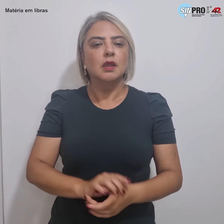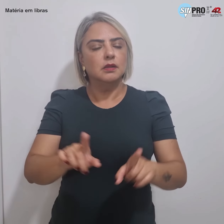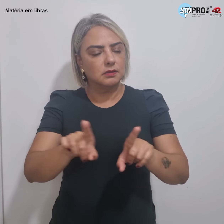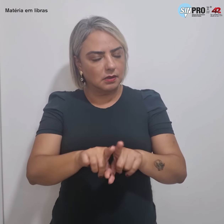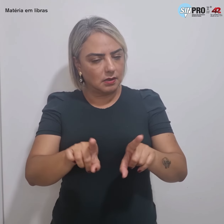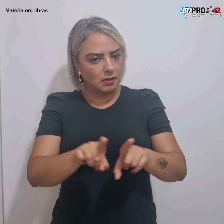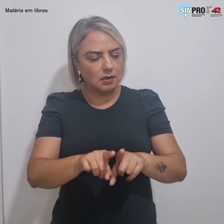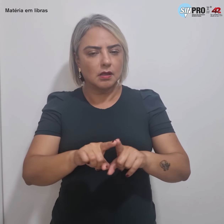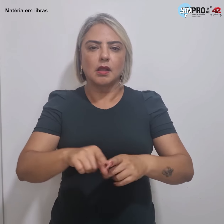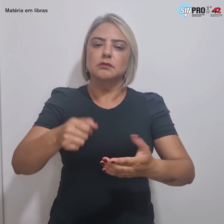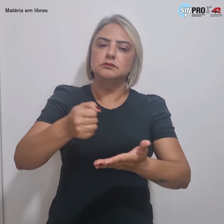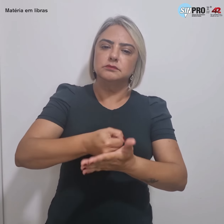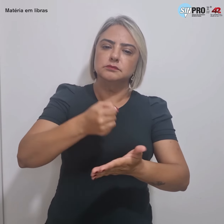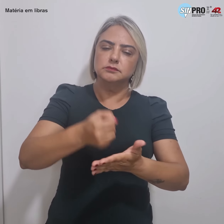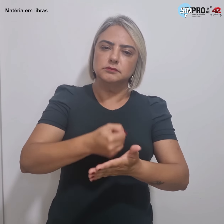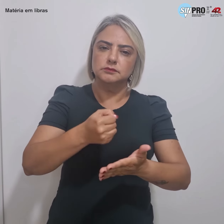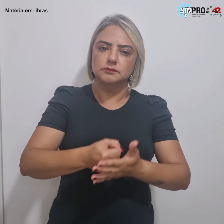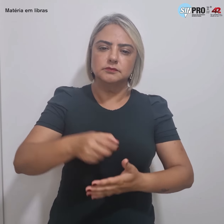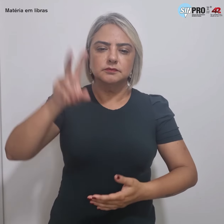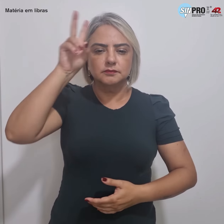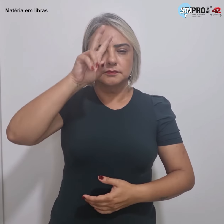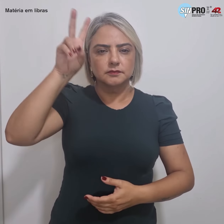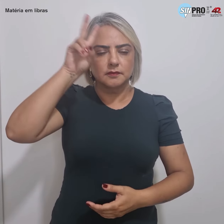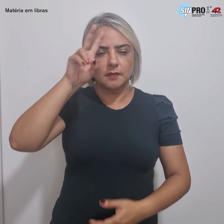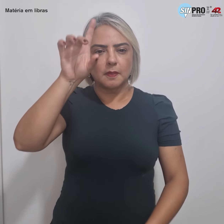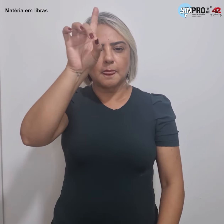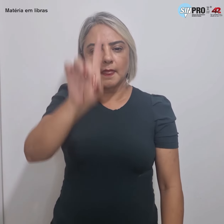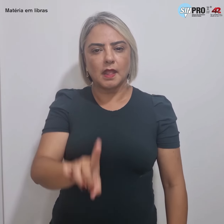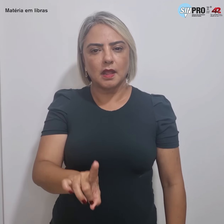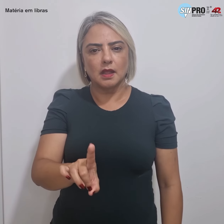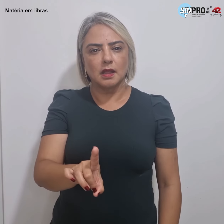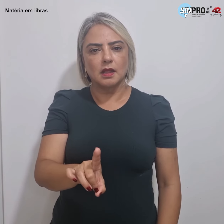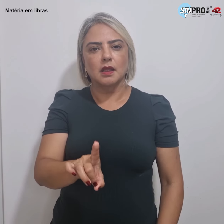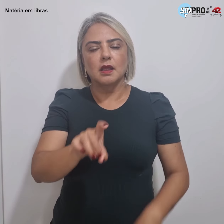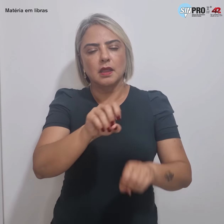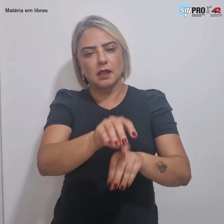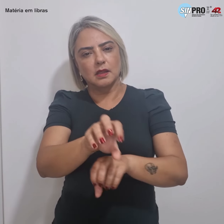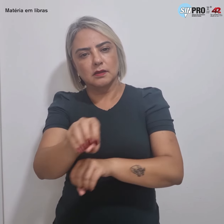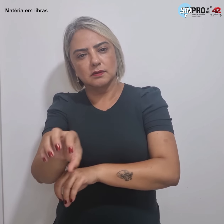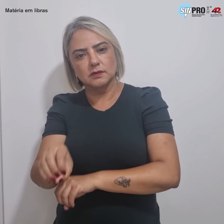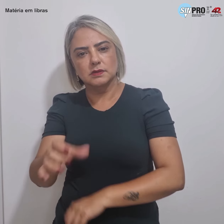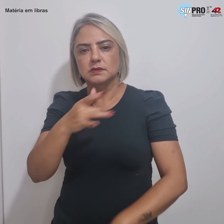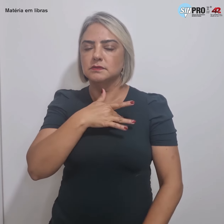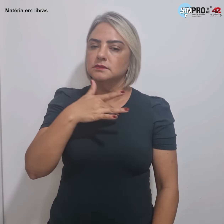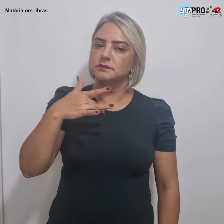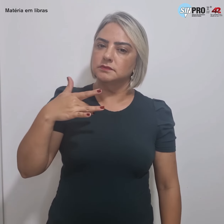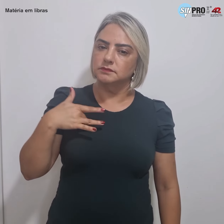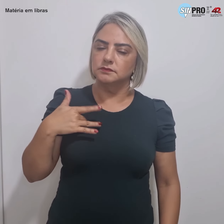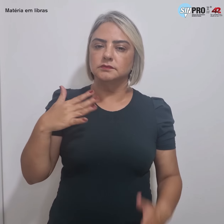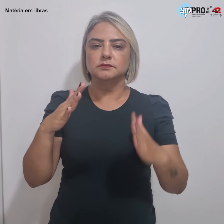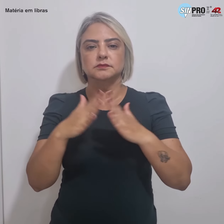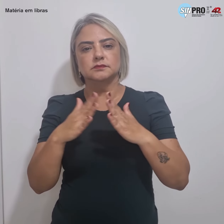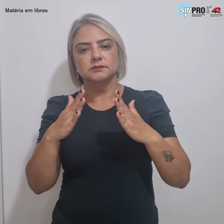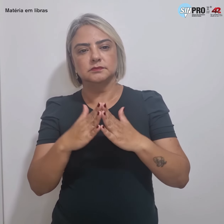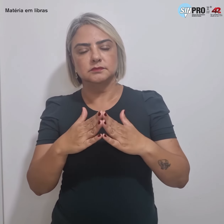reivindicações históricas pelo direito à educação, saúde, moradia, segurança